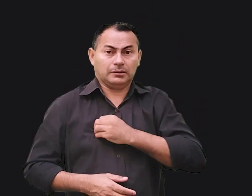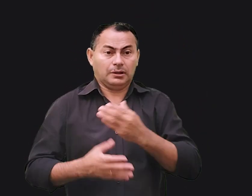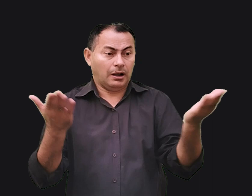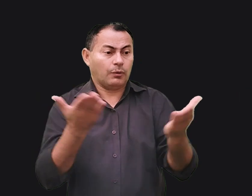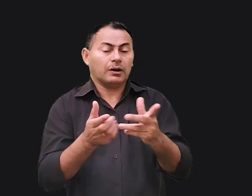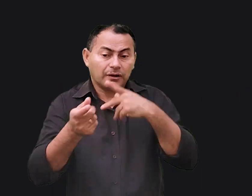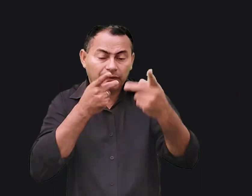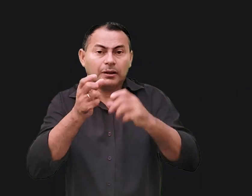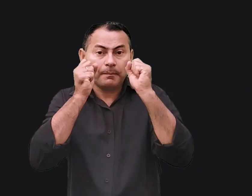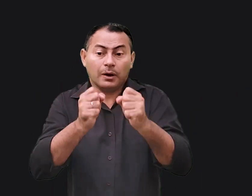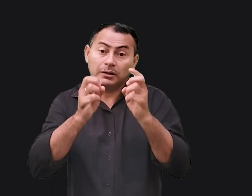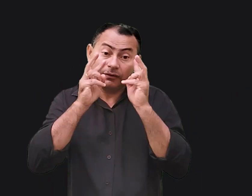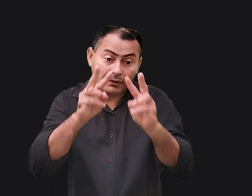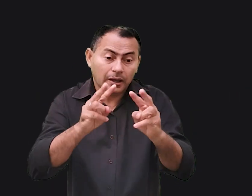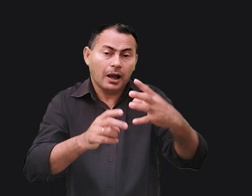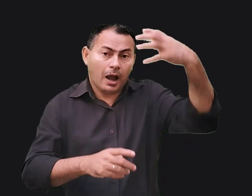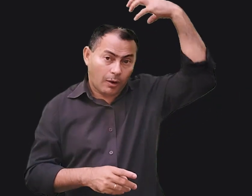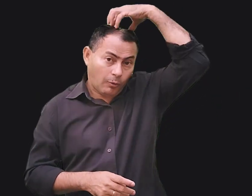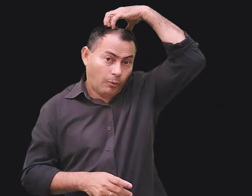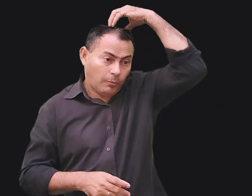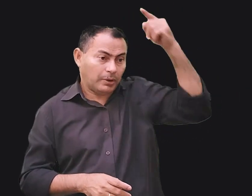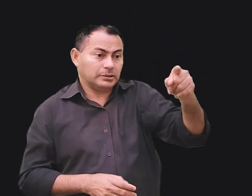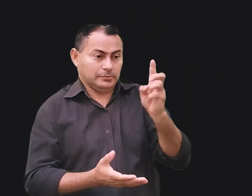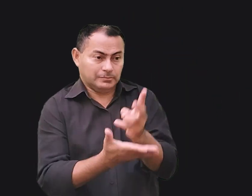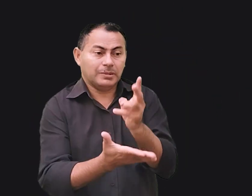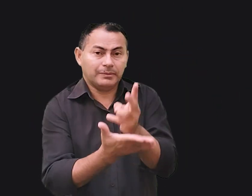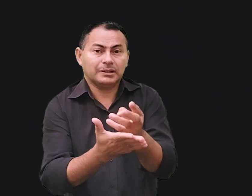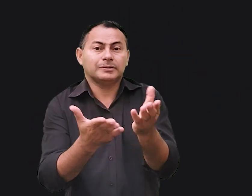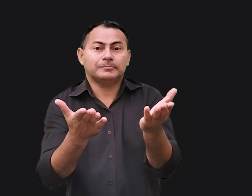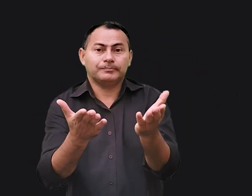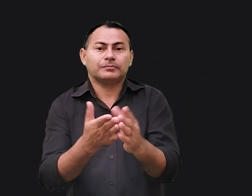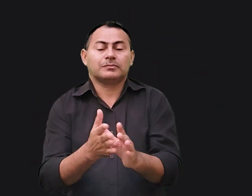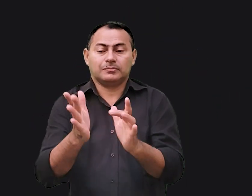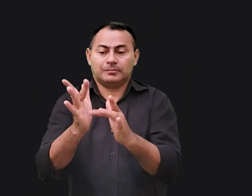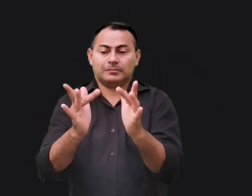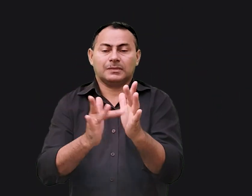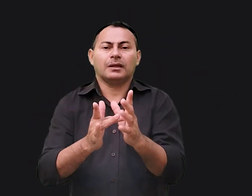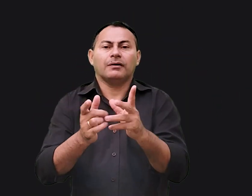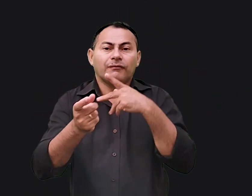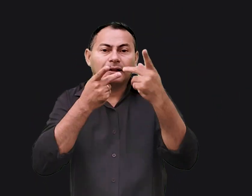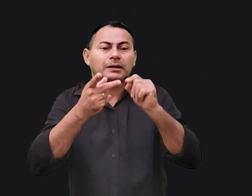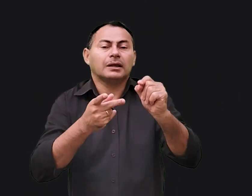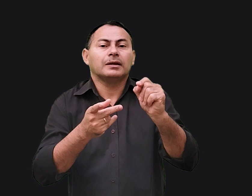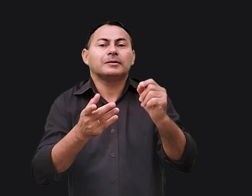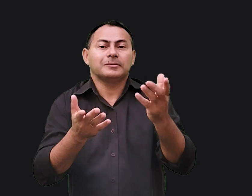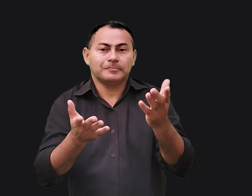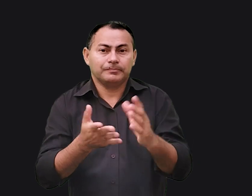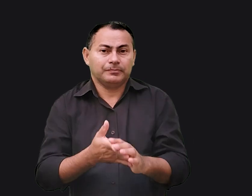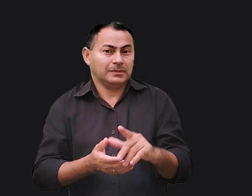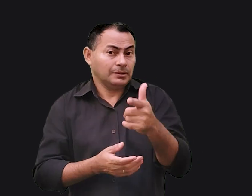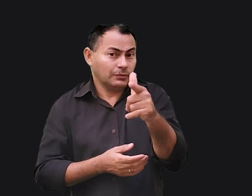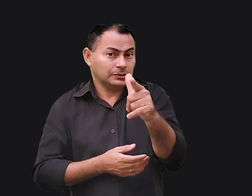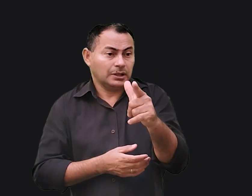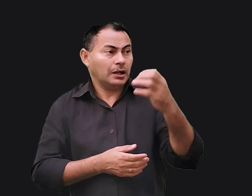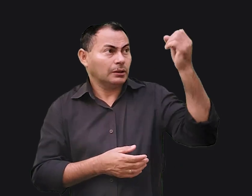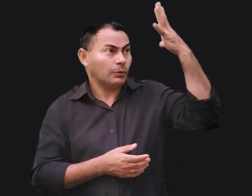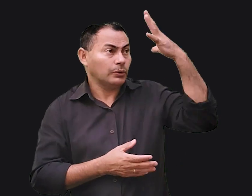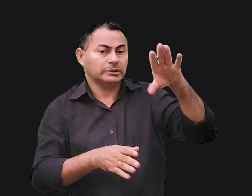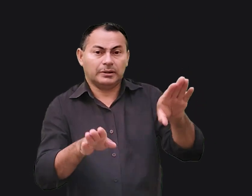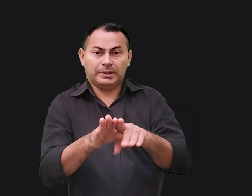mas agora que dizem que podem ver, a culpa de vocês permanece. O que Jesus estava dizendo era que, se não tinha luz, também não